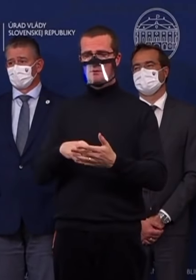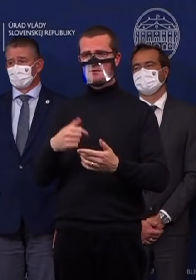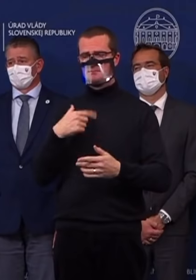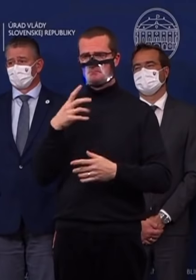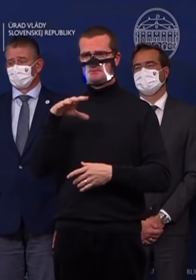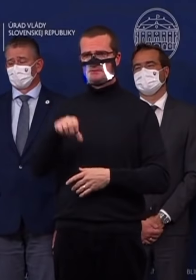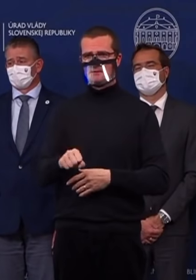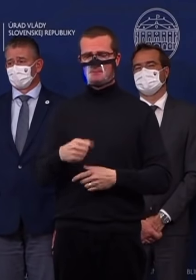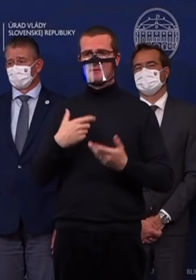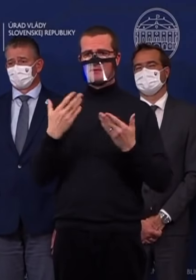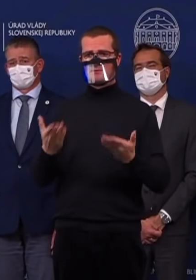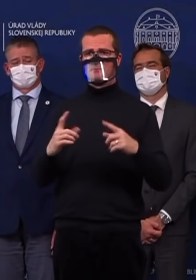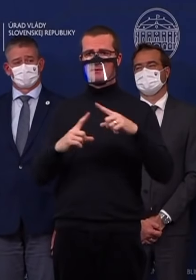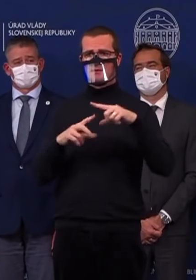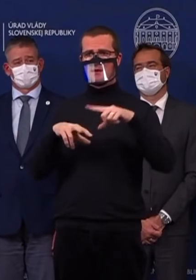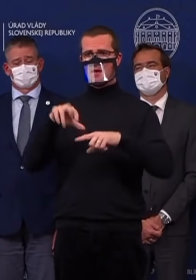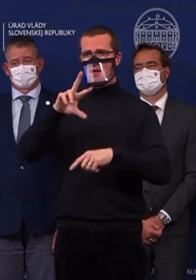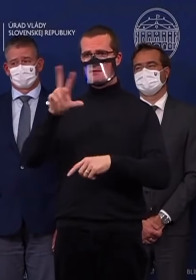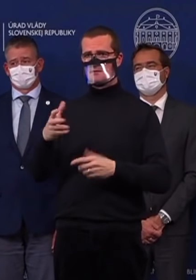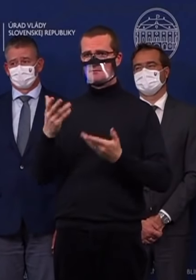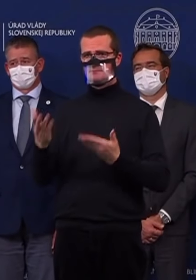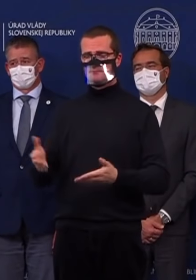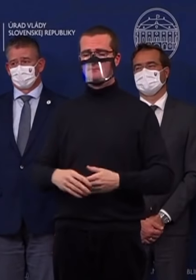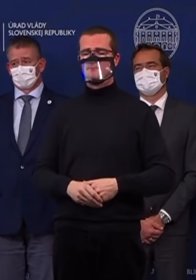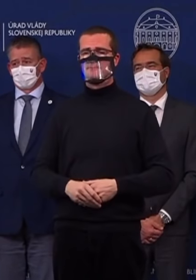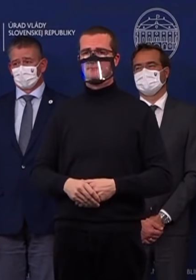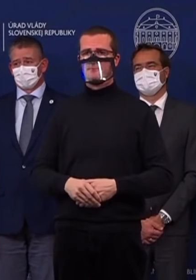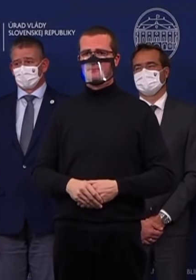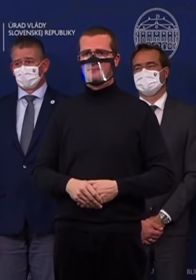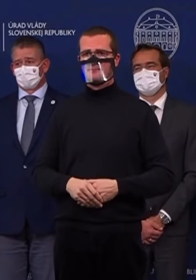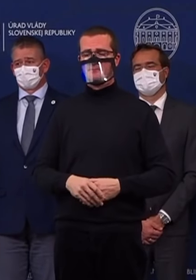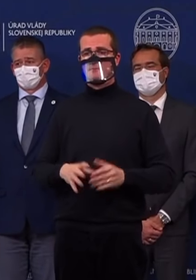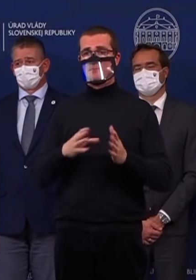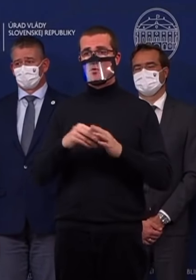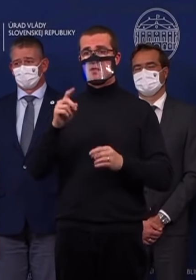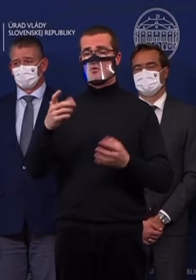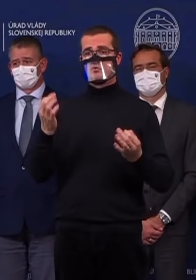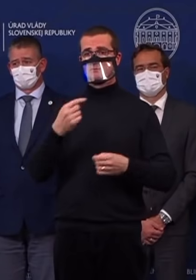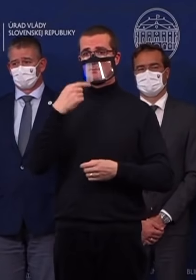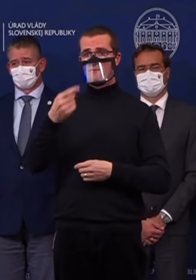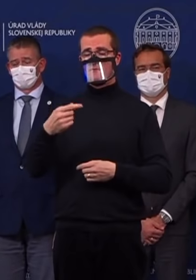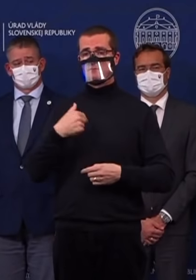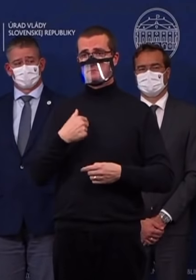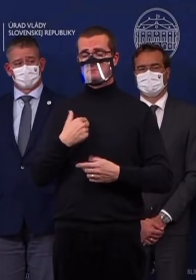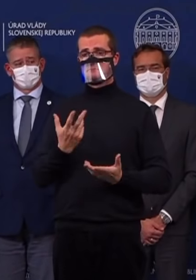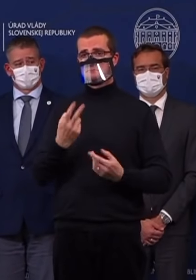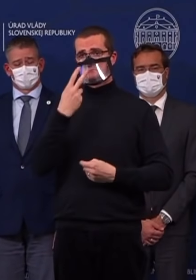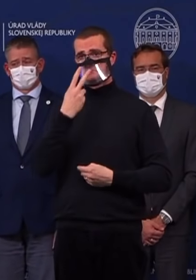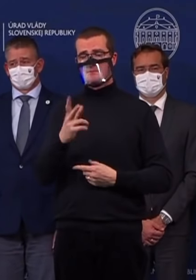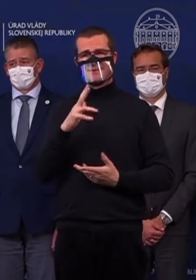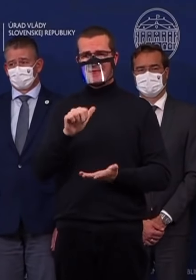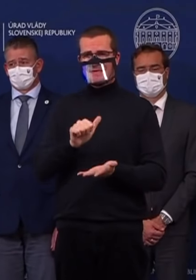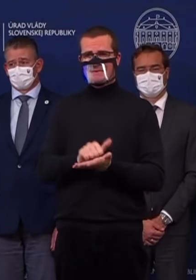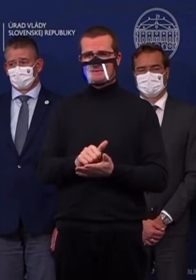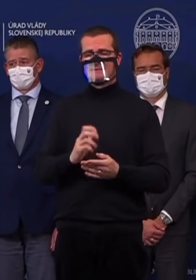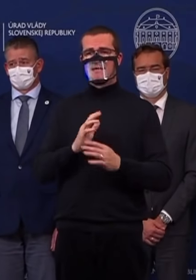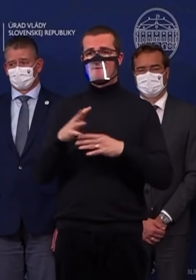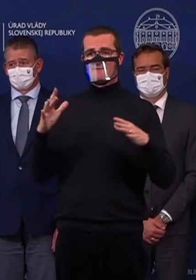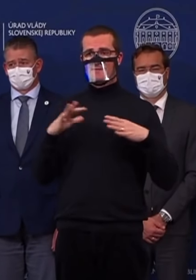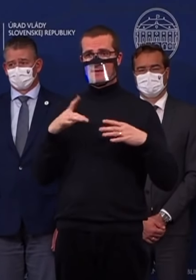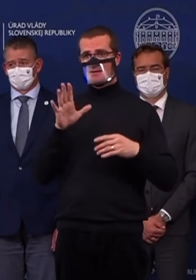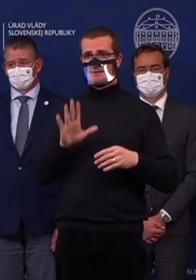stihnúť. Nech sa páči, Teatri. Dobrý deň, Lenka Ježová, Teatri. Podľa toho, čo ste tu povedali, tak mi vychádza, že ešte stále nie je isté, že cez víkend